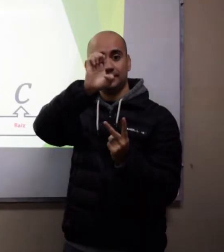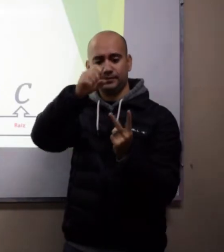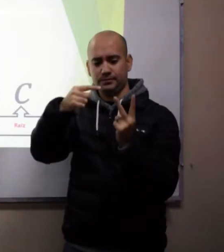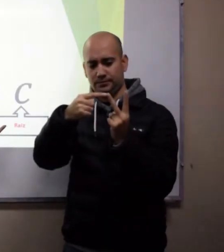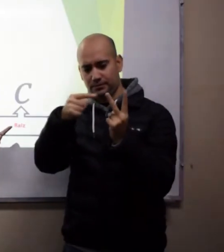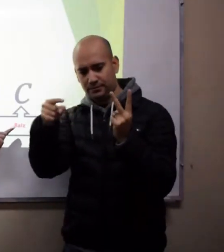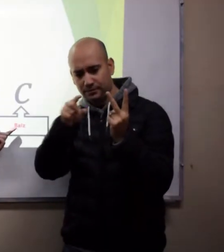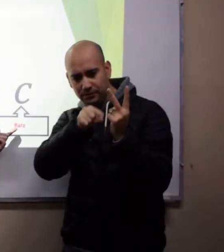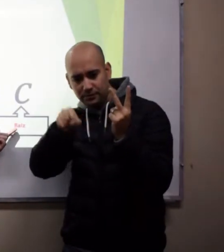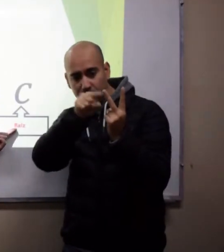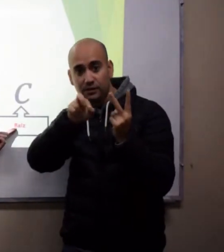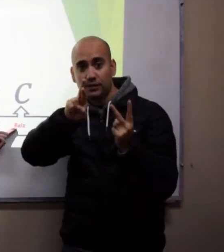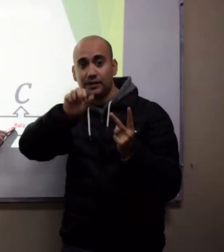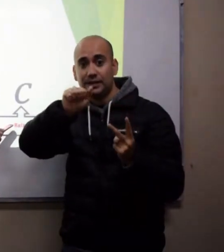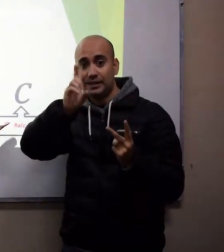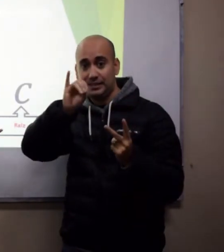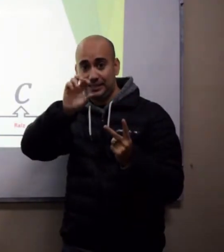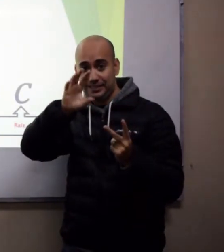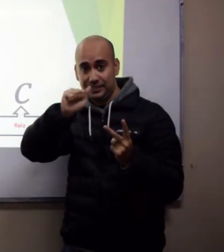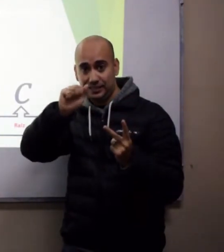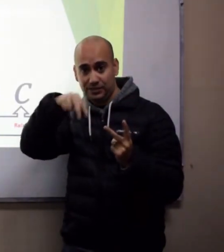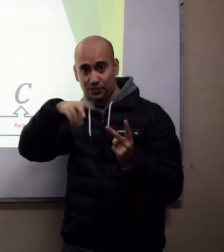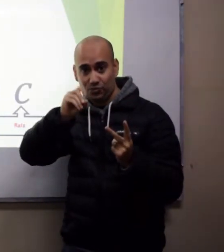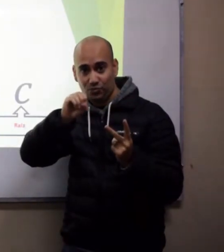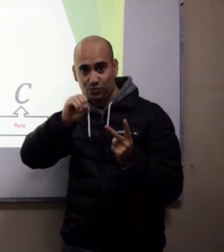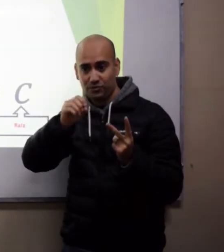radicando y raíz.